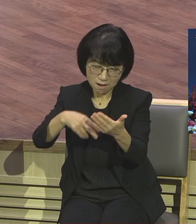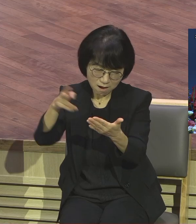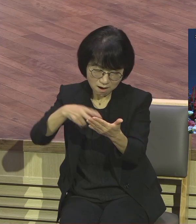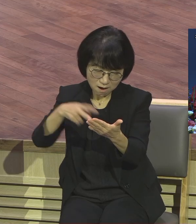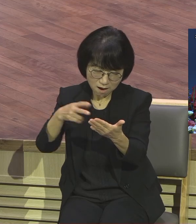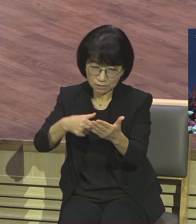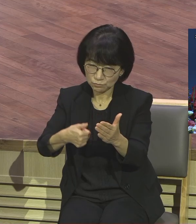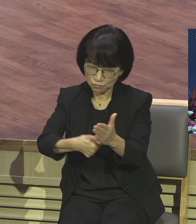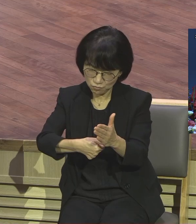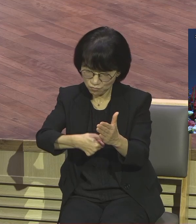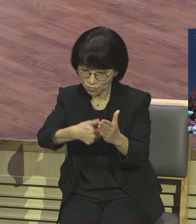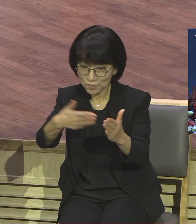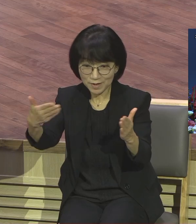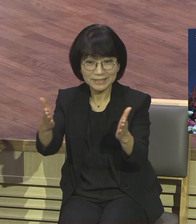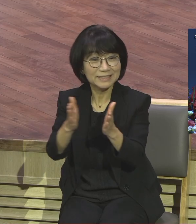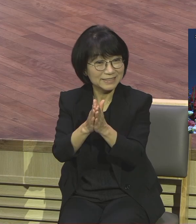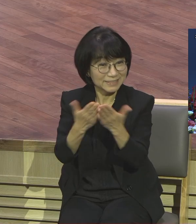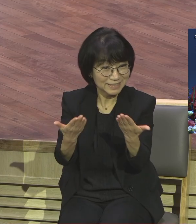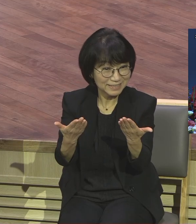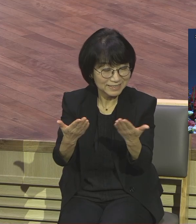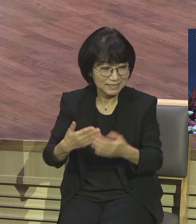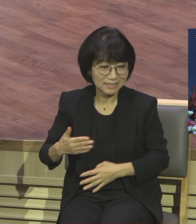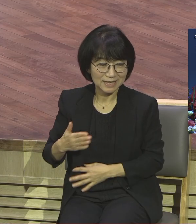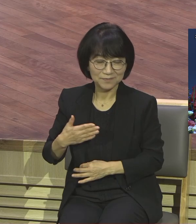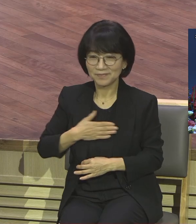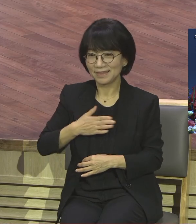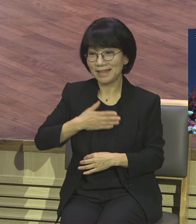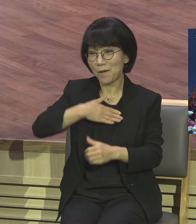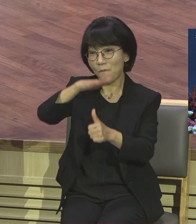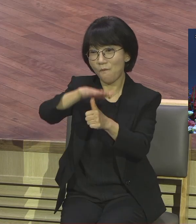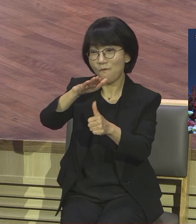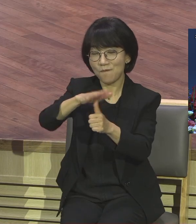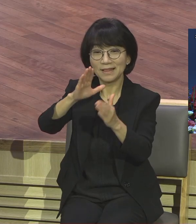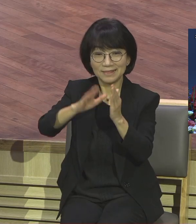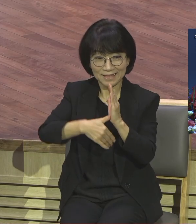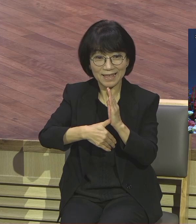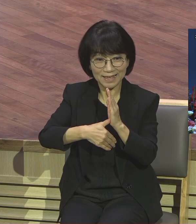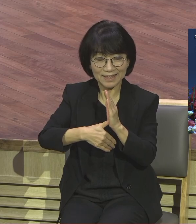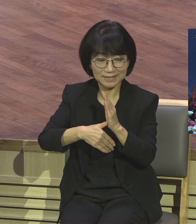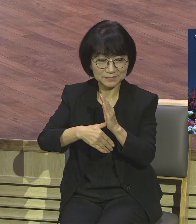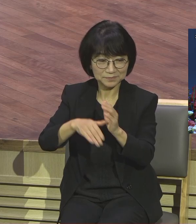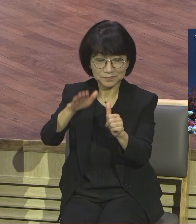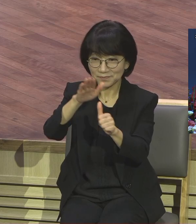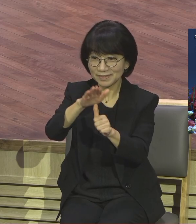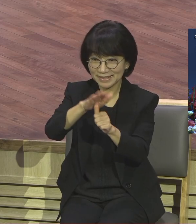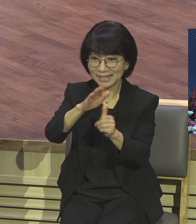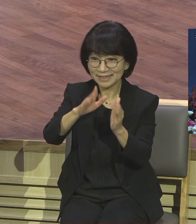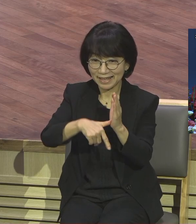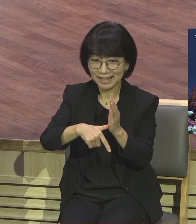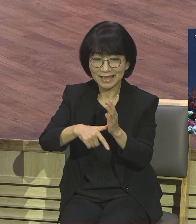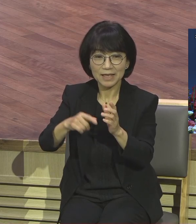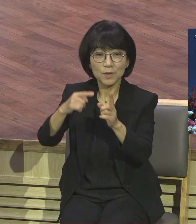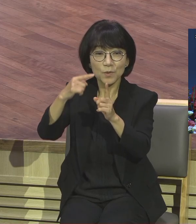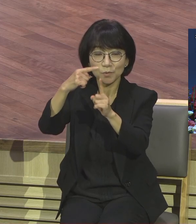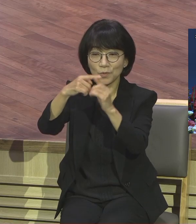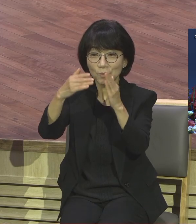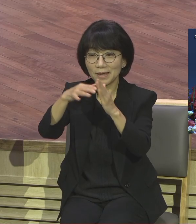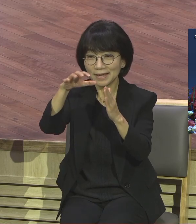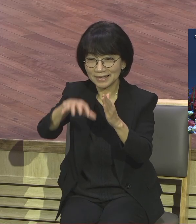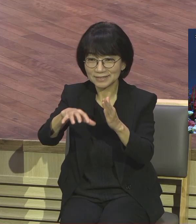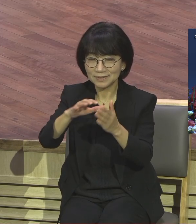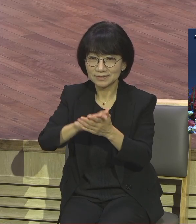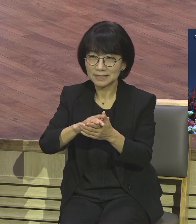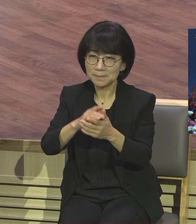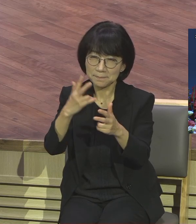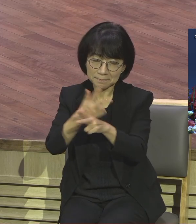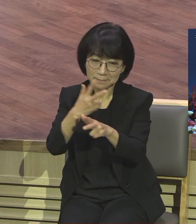유명한 책인데, 저는 주일학교 때 이 수요일마다 수요 예배 때 주일학교 수요일